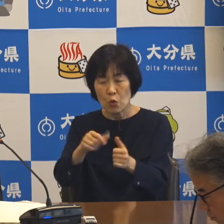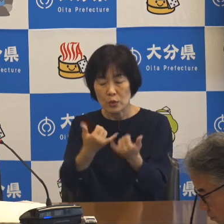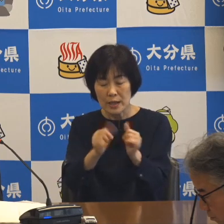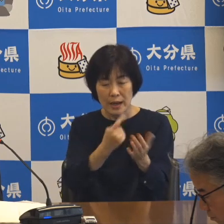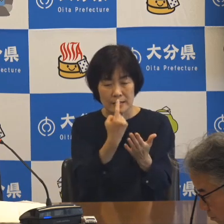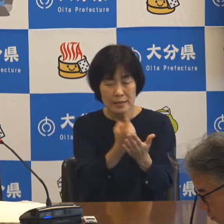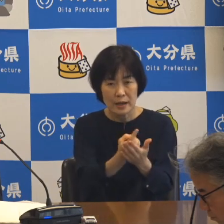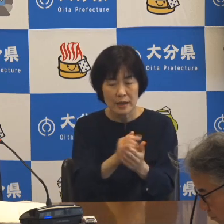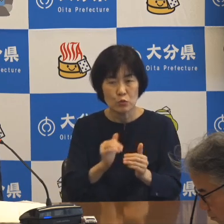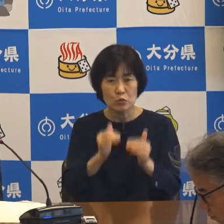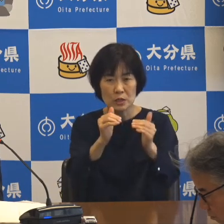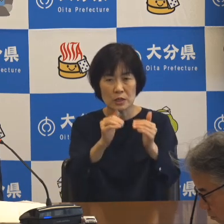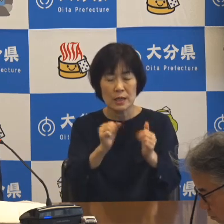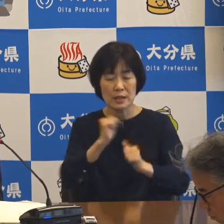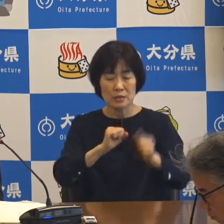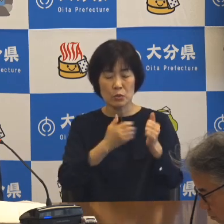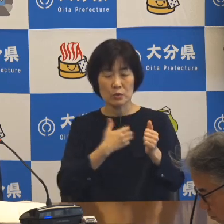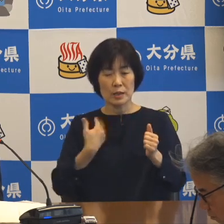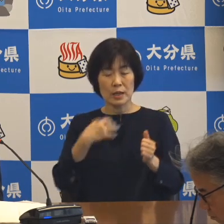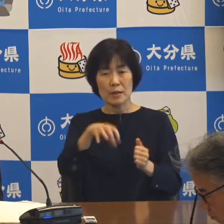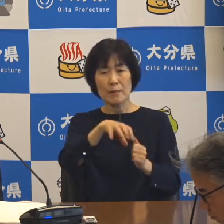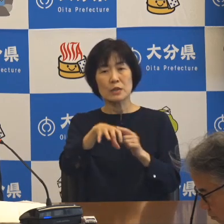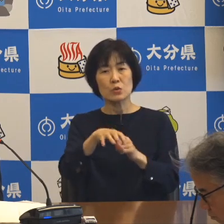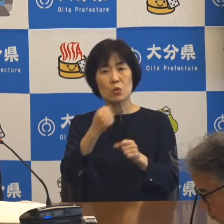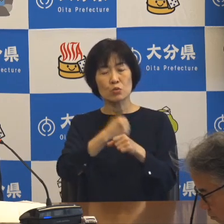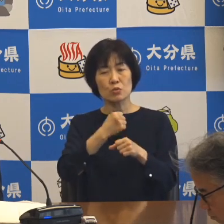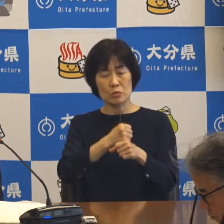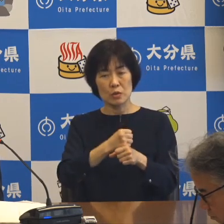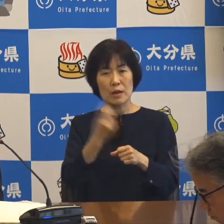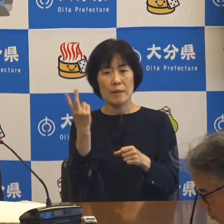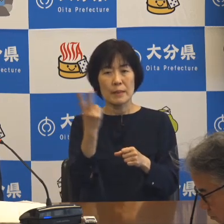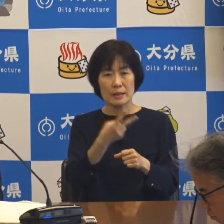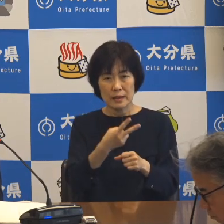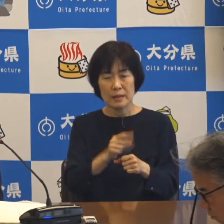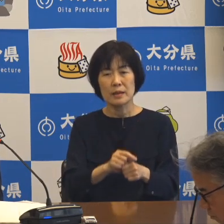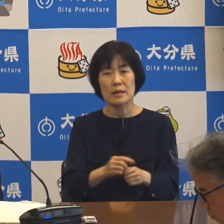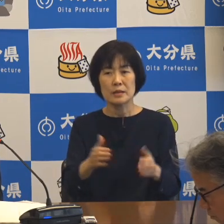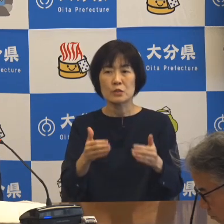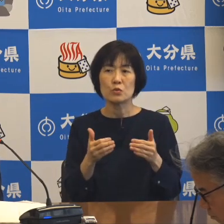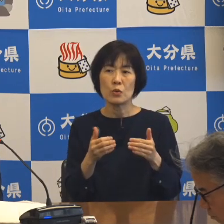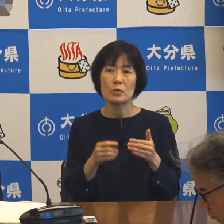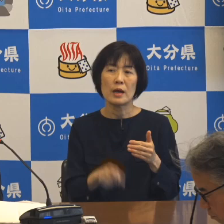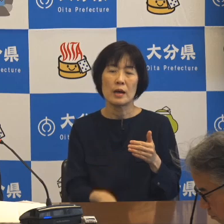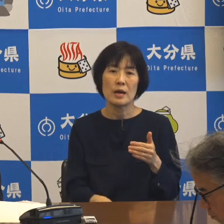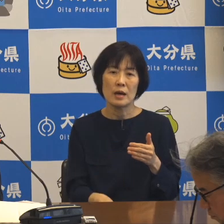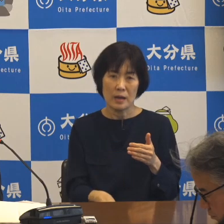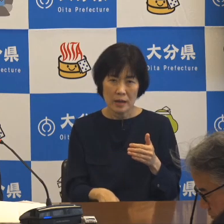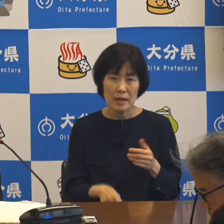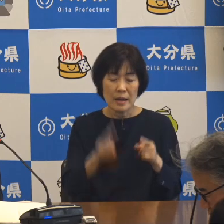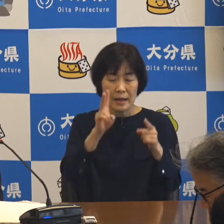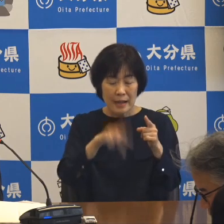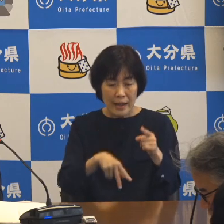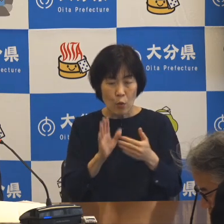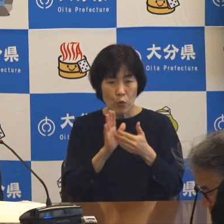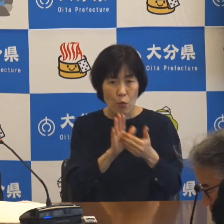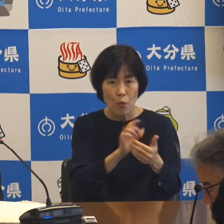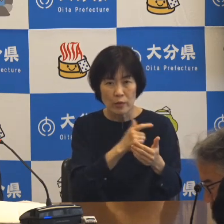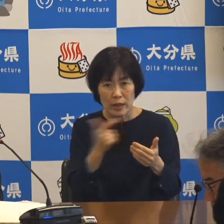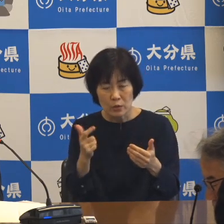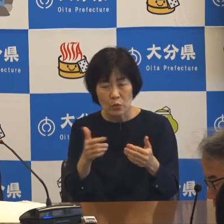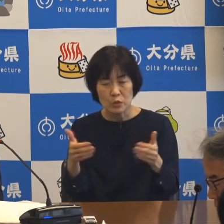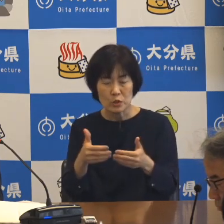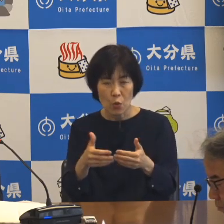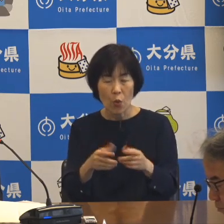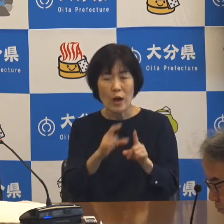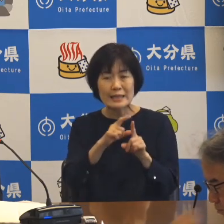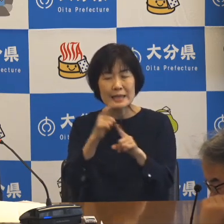躍できる場所を片方で作っていきますとともに、必要なですね、介護予防等の事業、DX 等も入れ